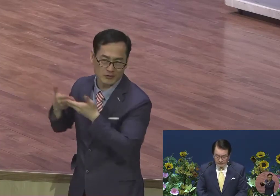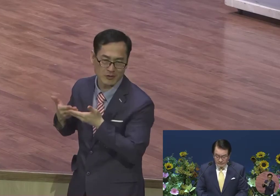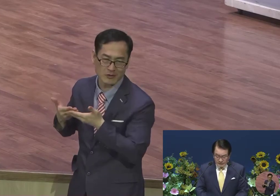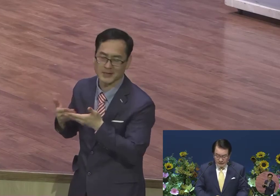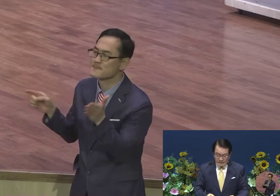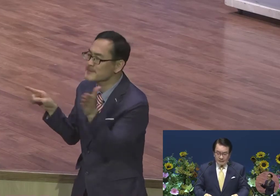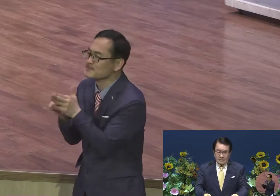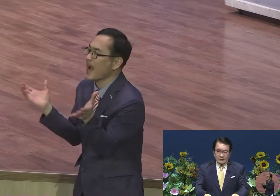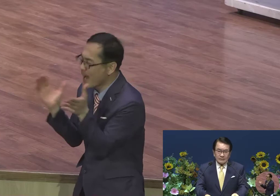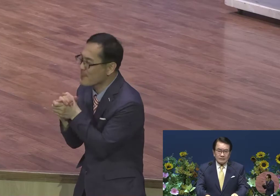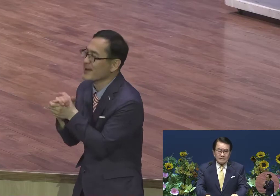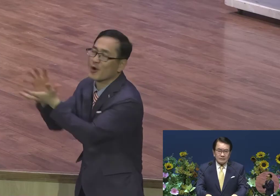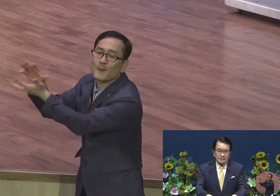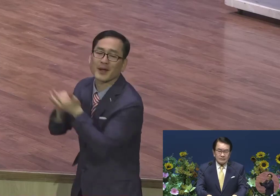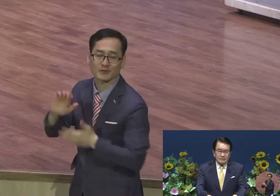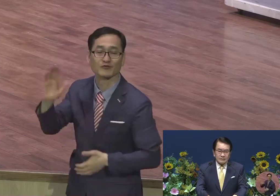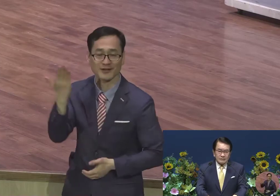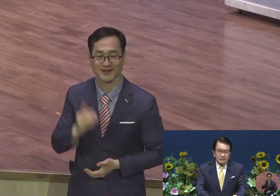중요해요